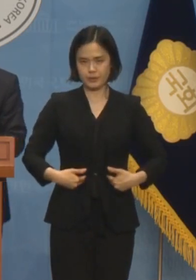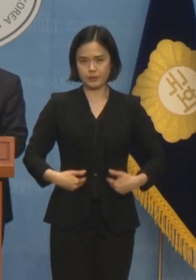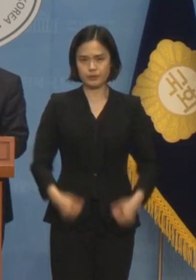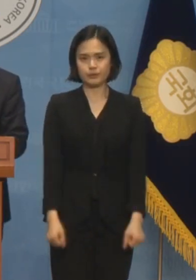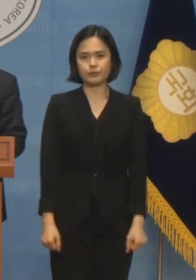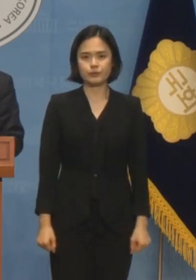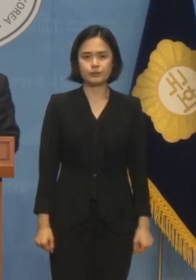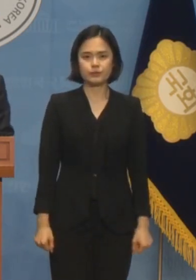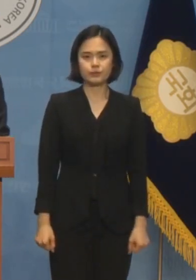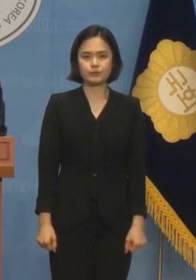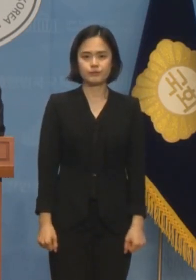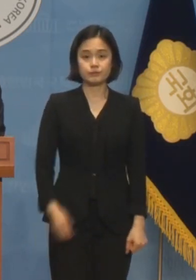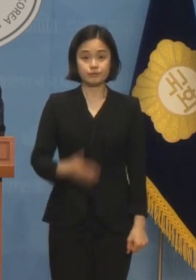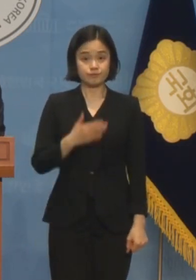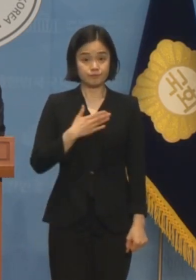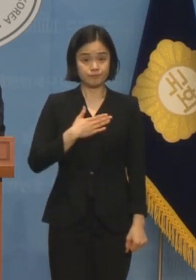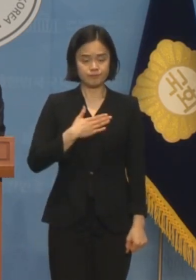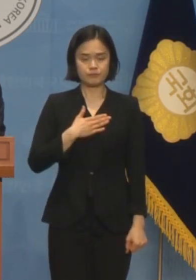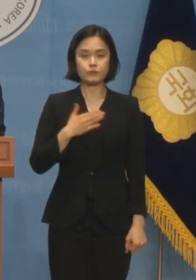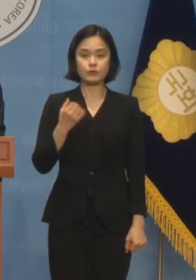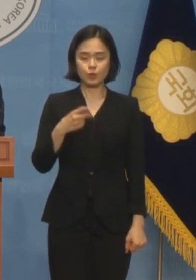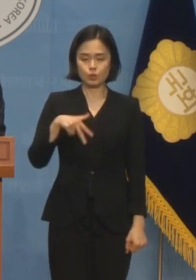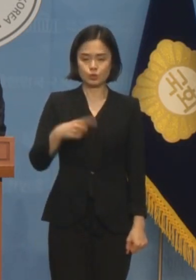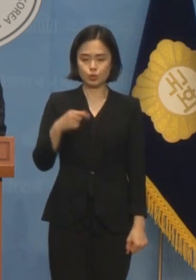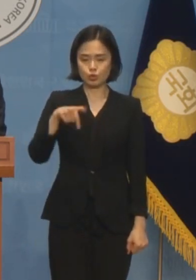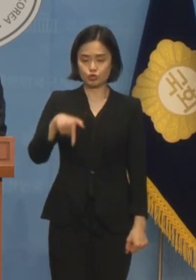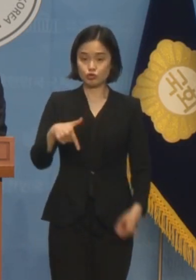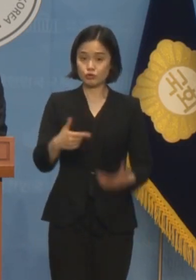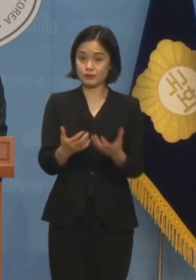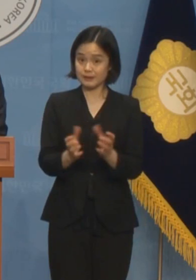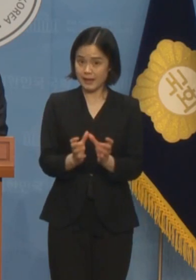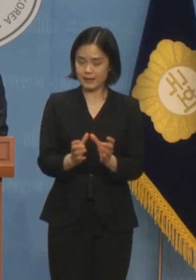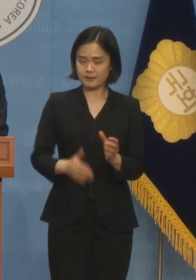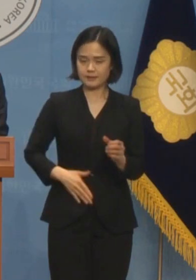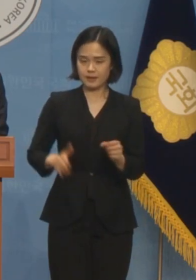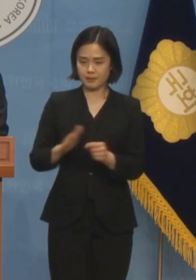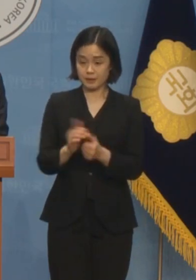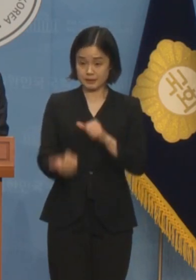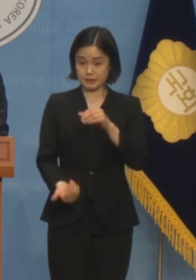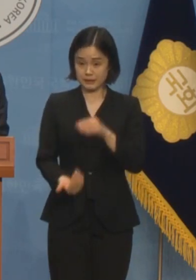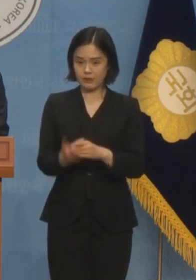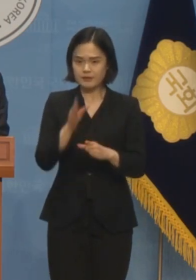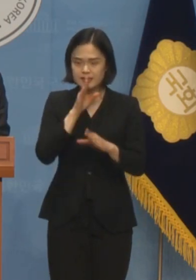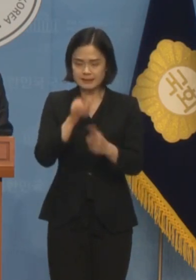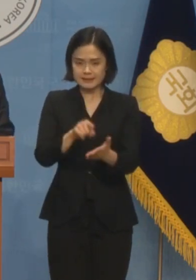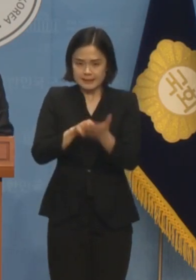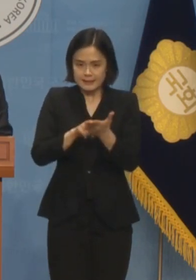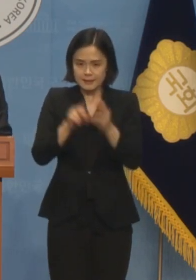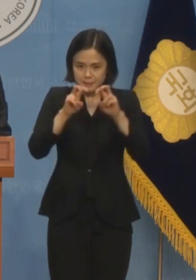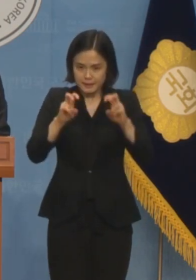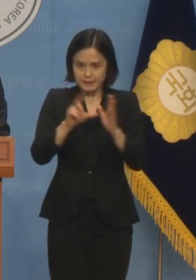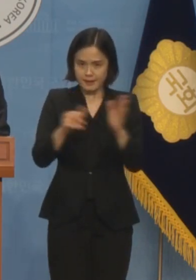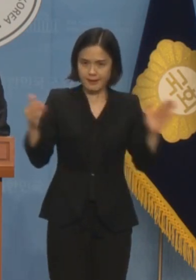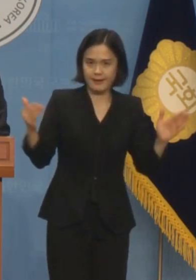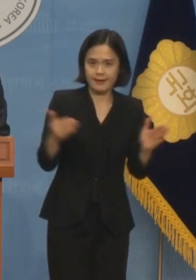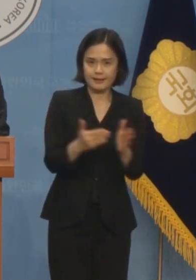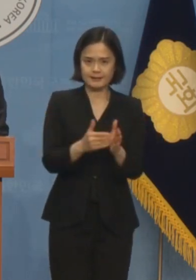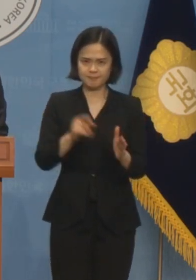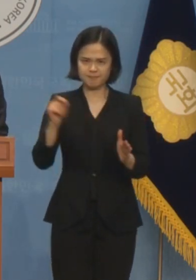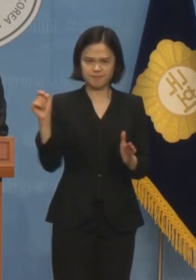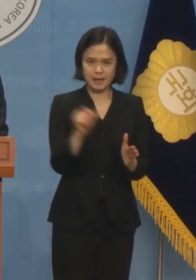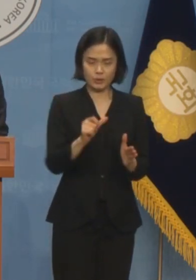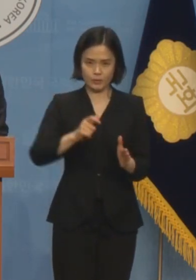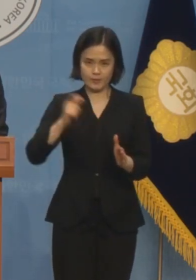강조합니다. 저와 조국혁신당은 최혜병 사건의 진실을 밝히는 그날까지 가장 빠르고 가장 강하게 그리고 지치지